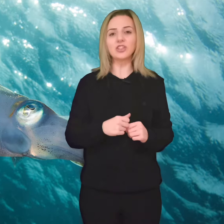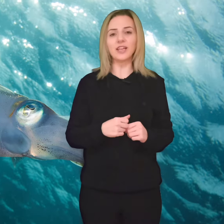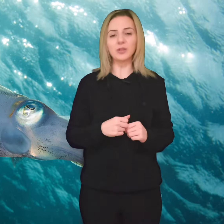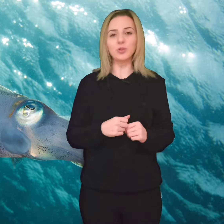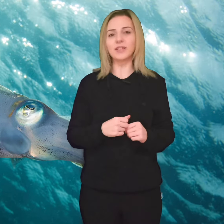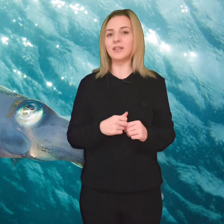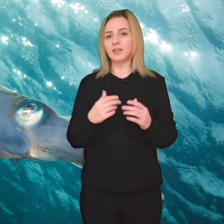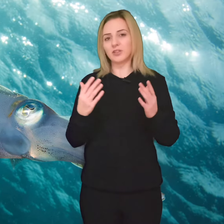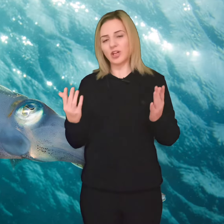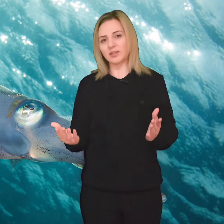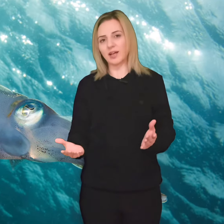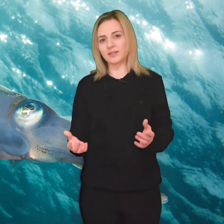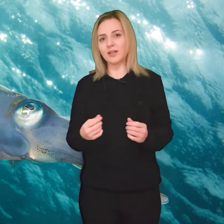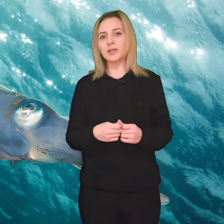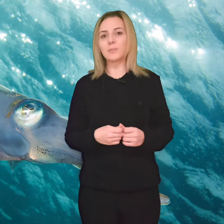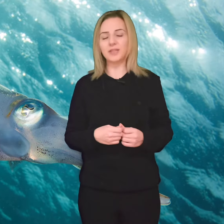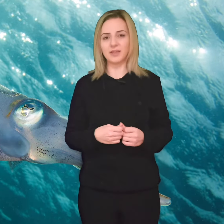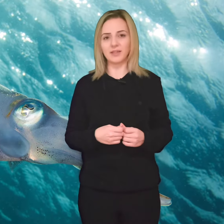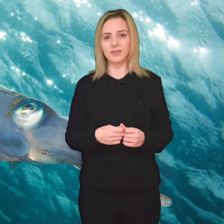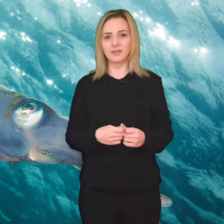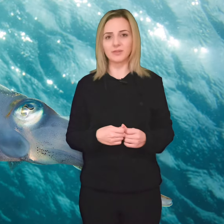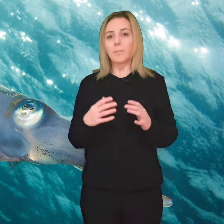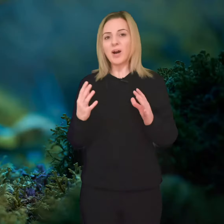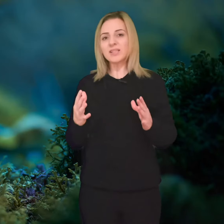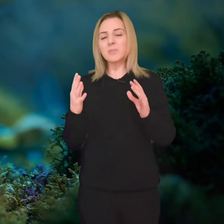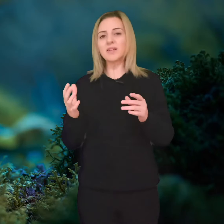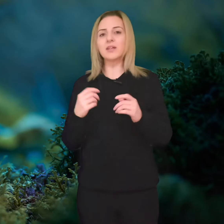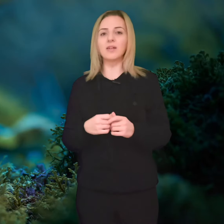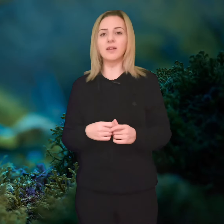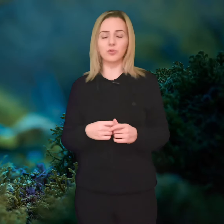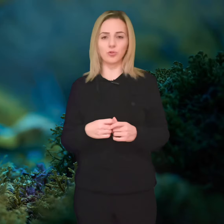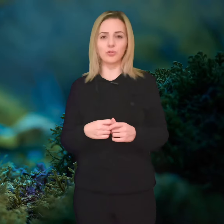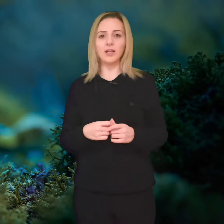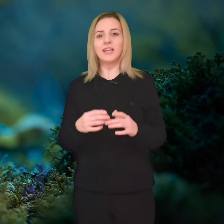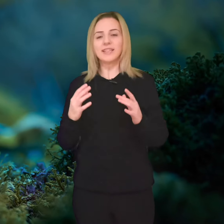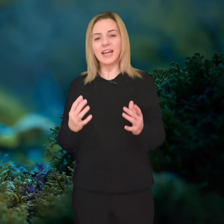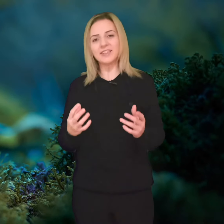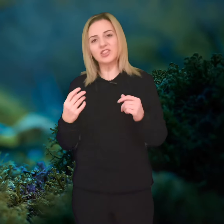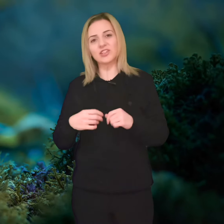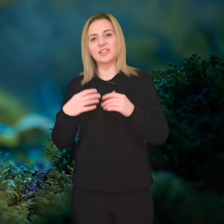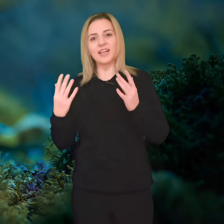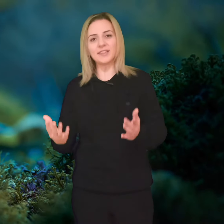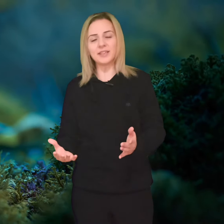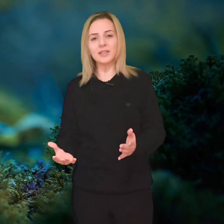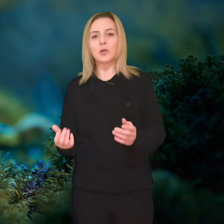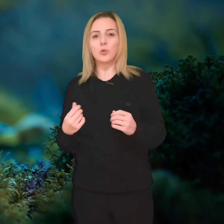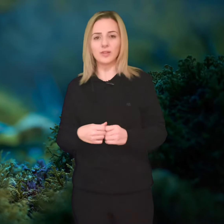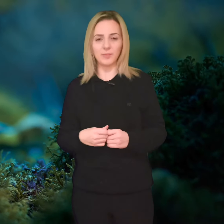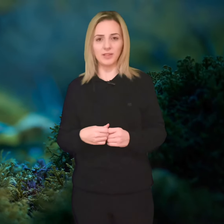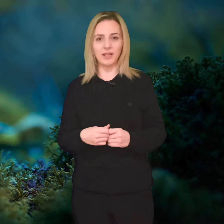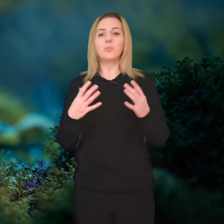kendi ışığını kendi üreten canlılardan bir tanesidir. Bazı mantarlar da çocuklar kendi ışıklarını